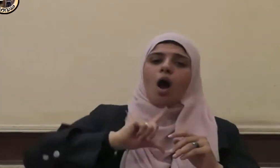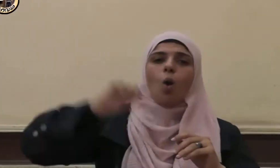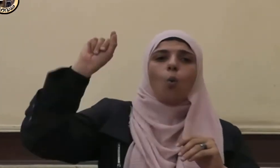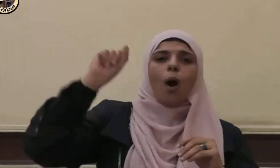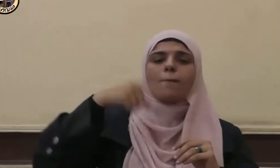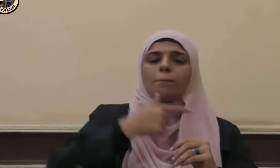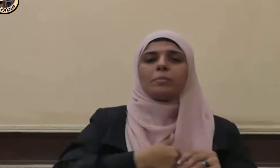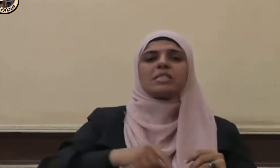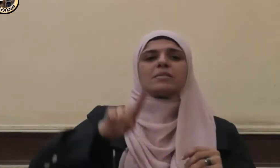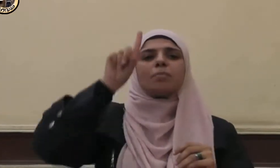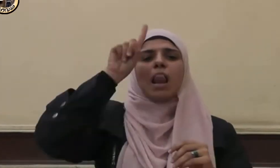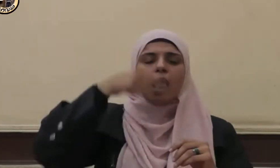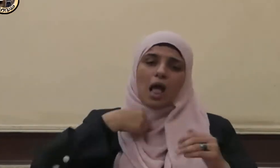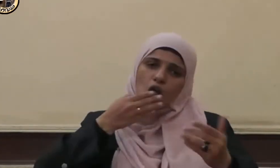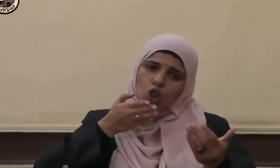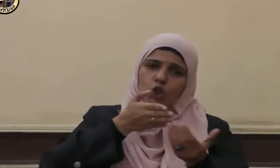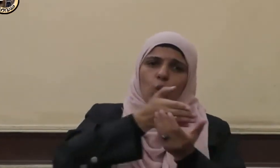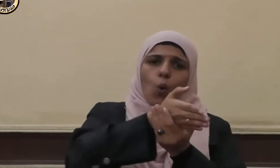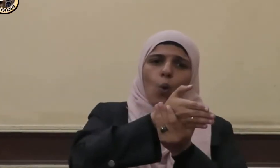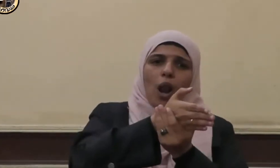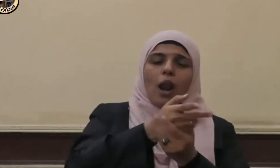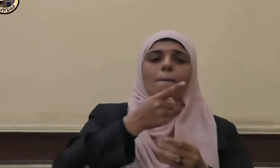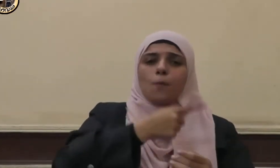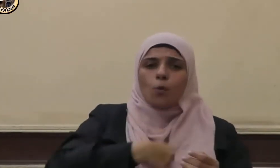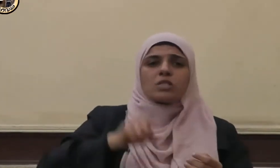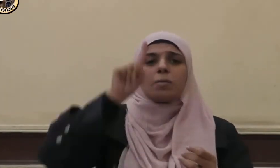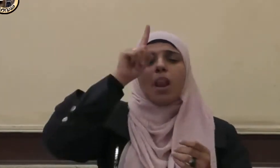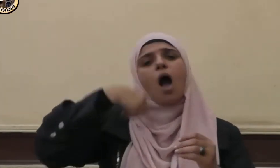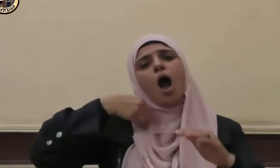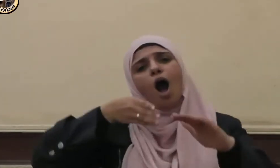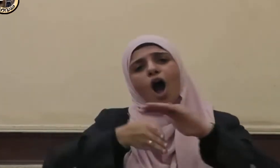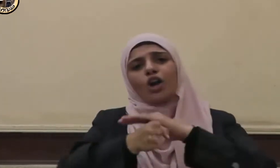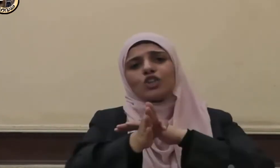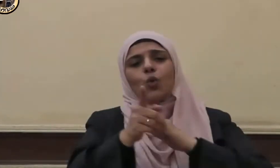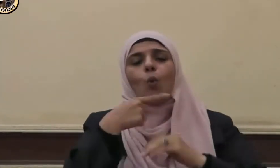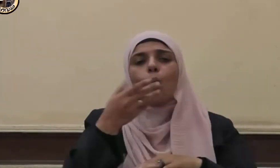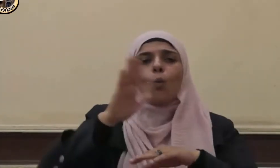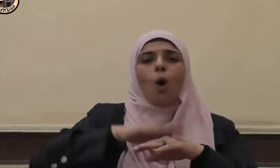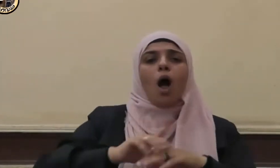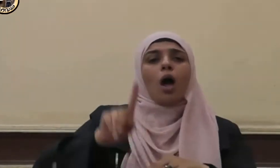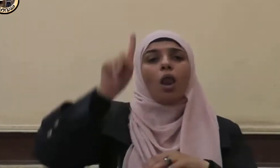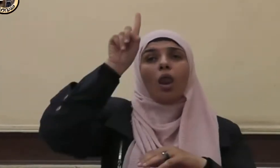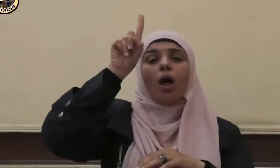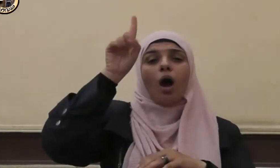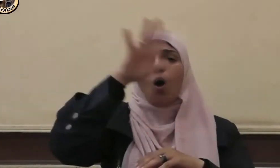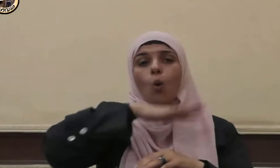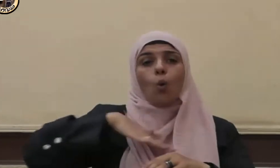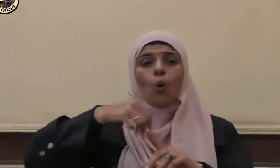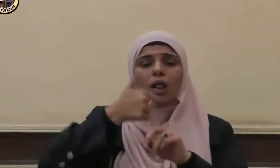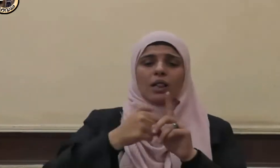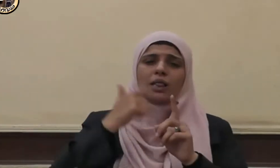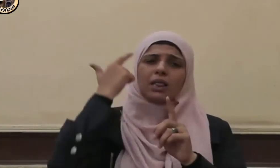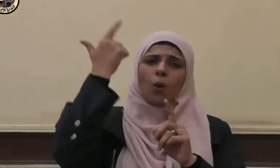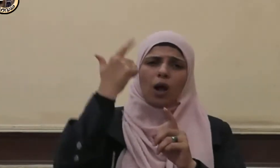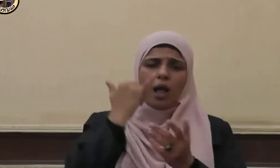ولدنا وبسم الله خرجنا وعلى الله ربنا توكلنا ثم